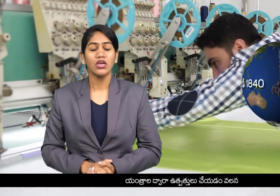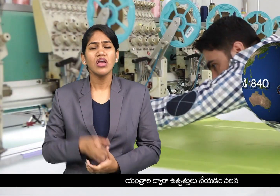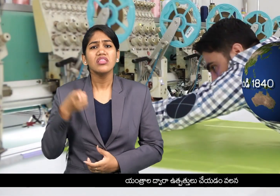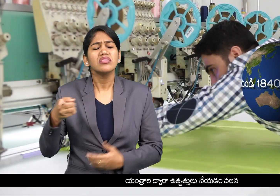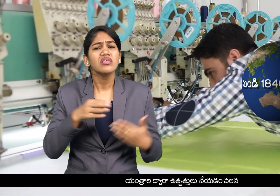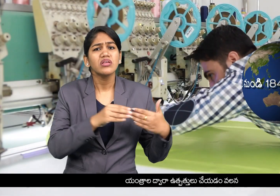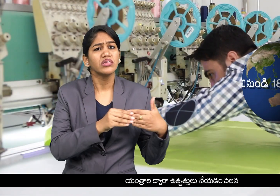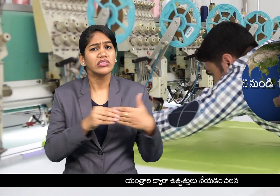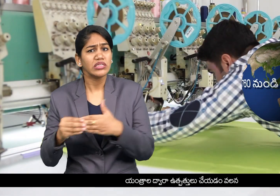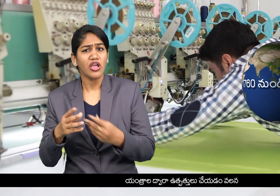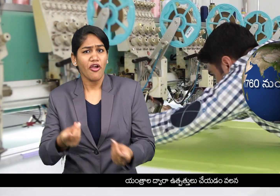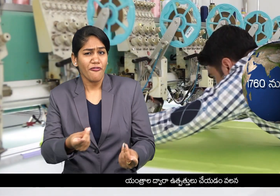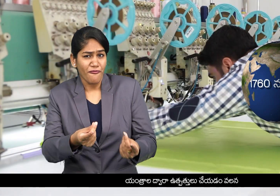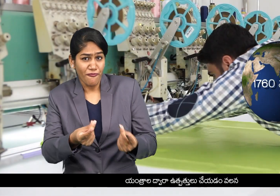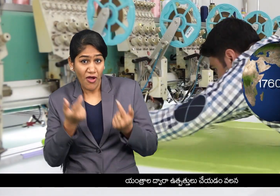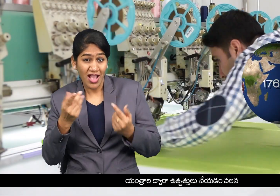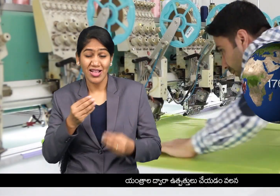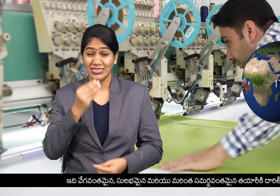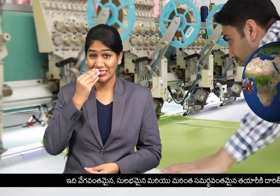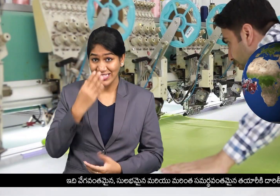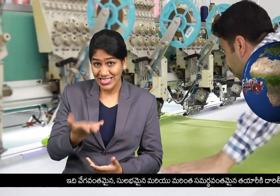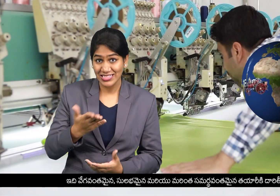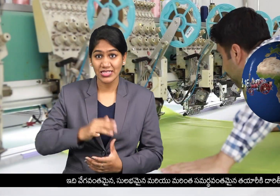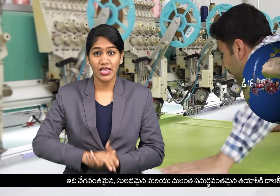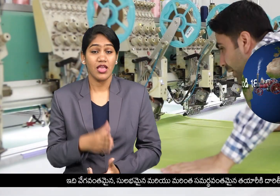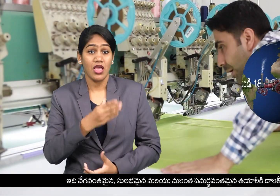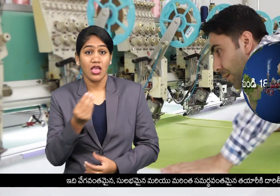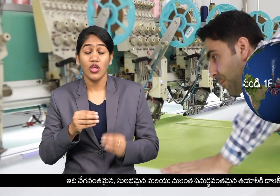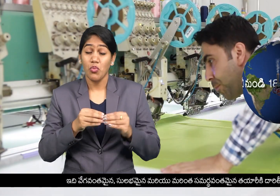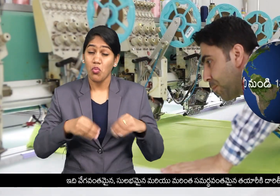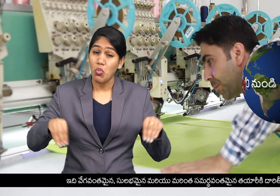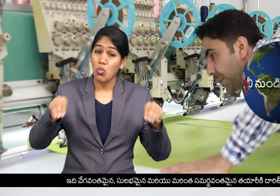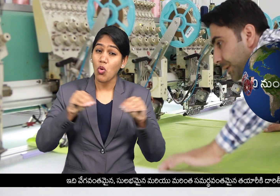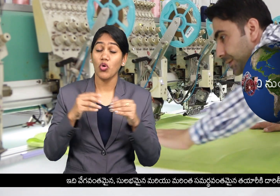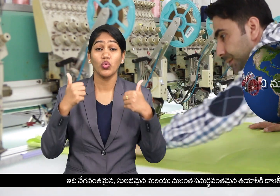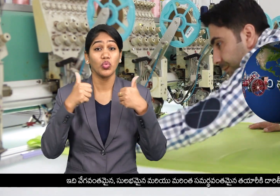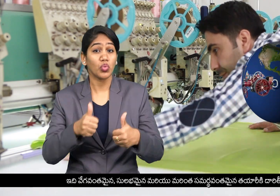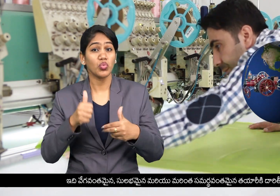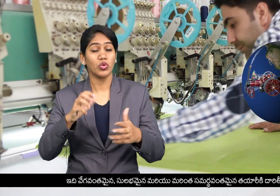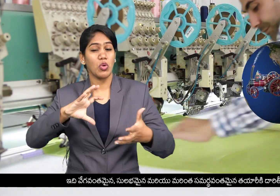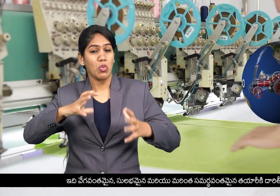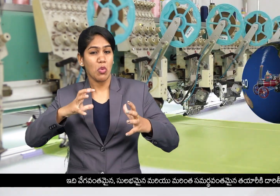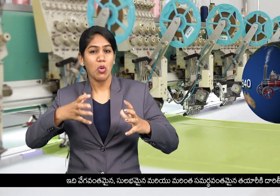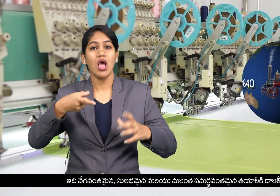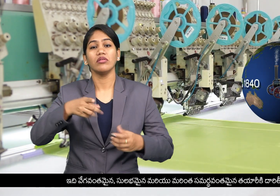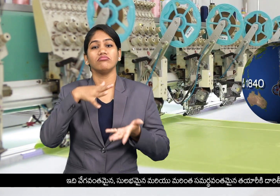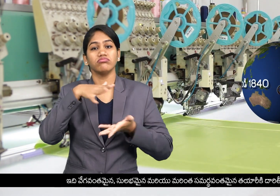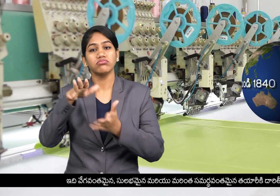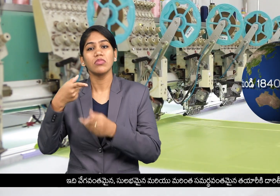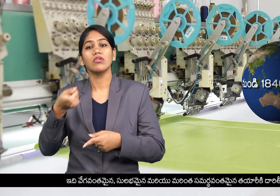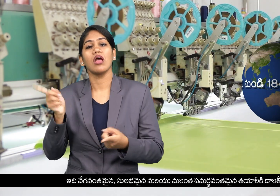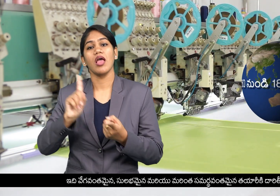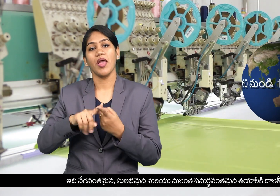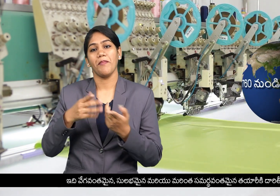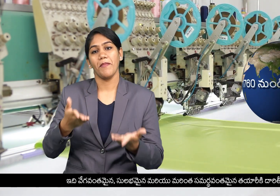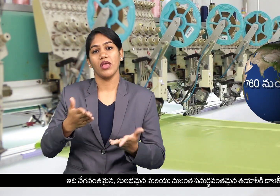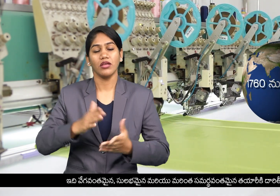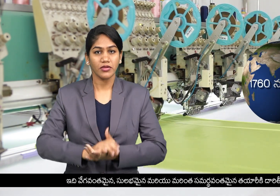యంత్రాల ద్వారా ఉత్పత్తులు చేయడం వలన ఇది వేగవంతమైన, సులభమైన మరియు మరింత సమర్థవంతమైన తయారీకి